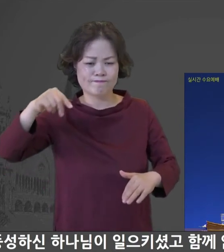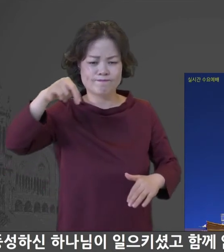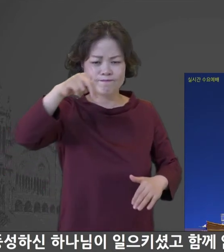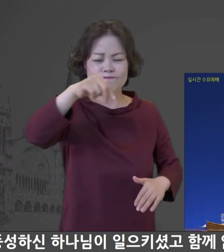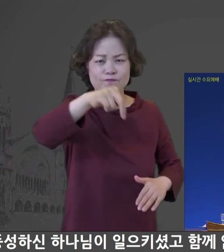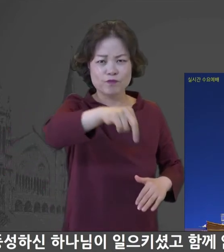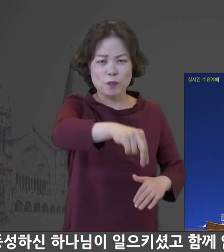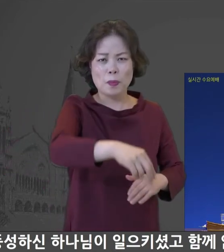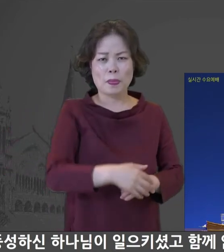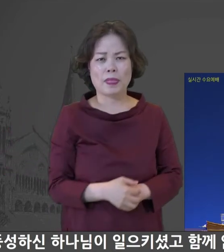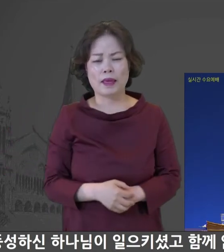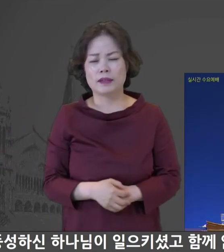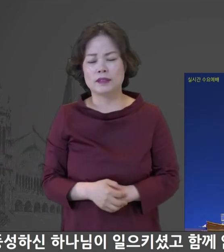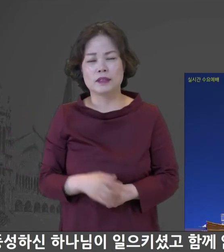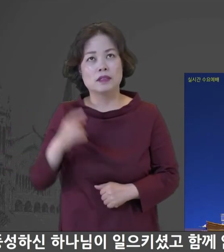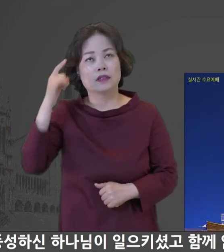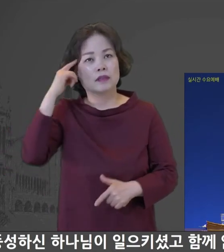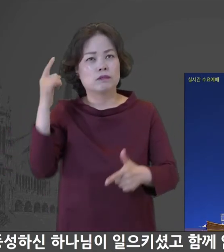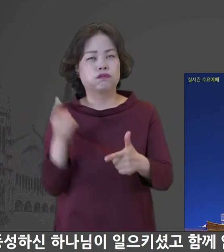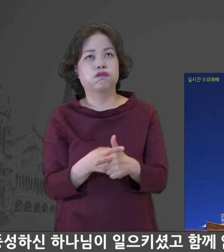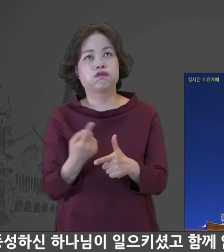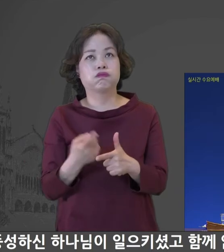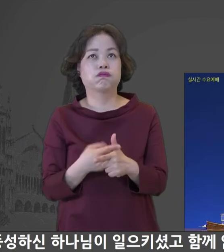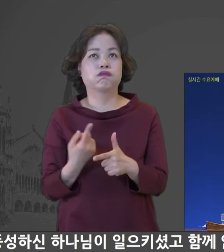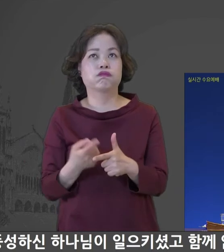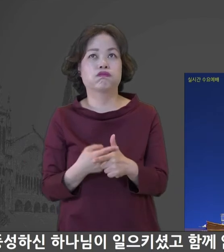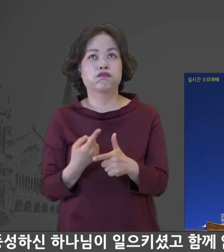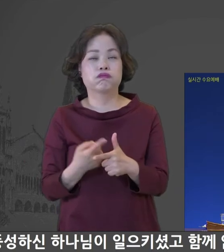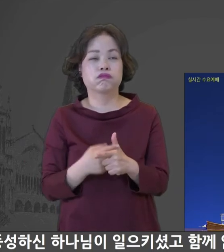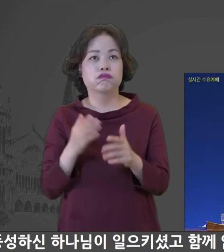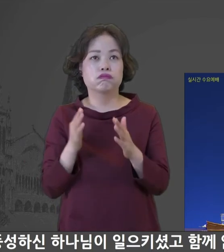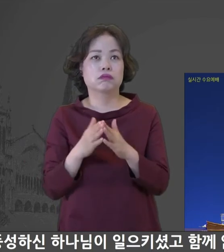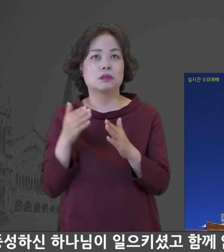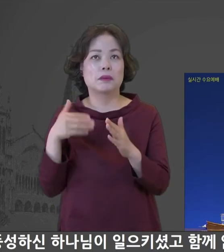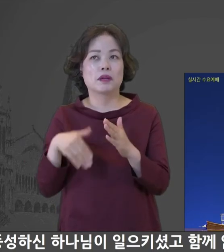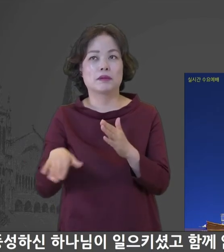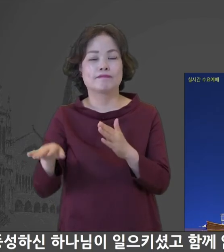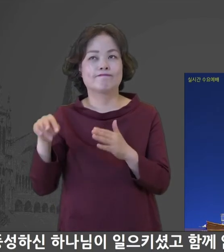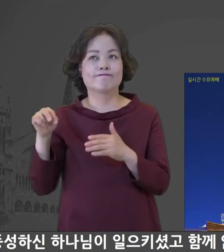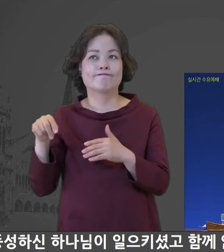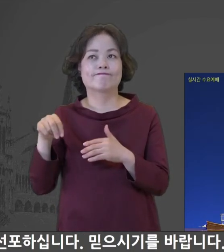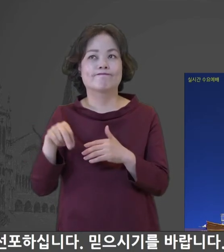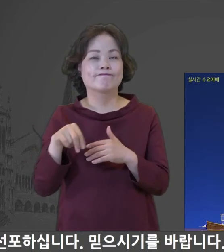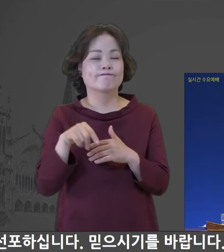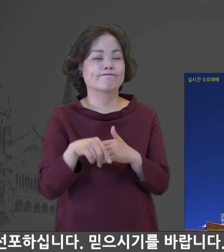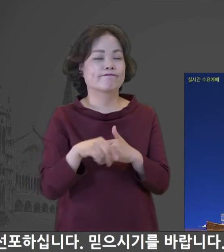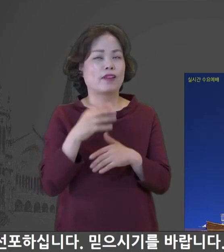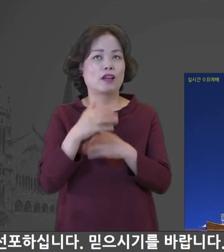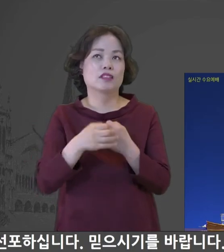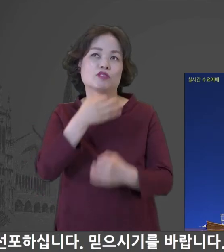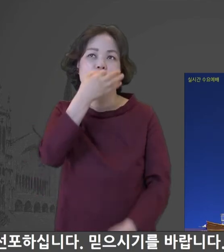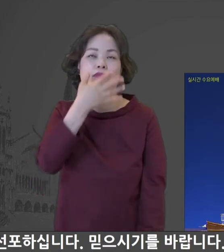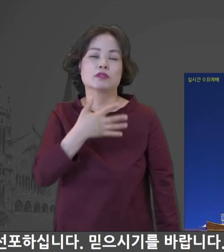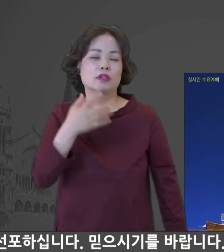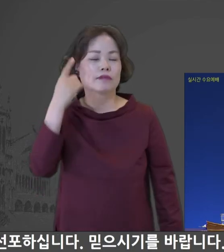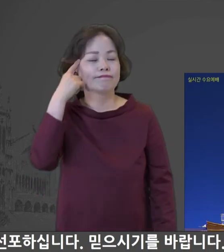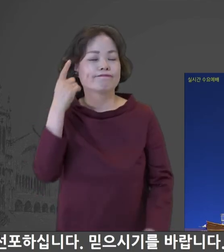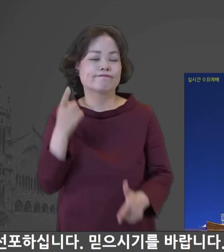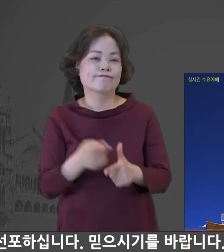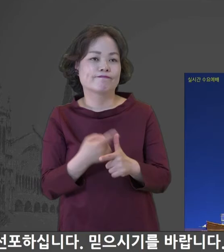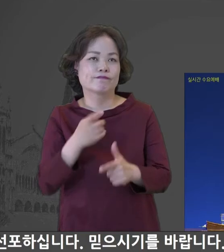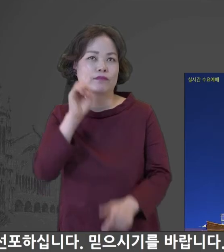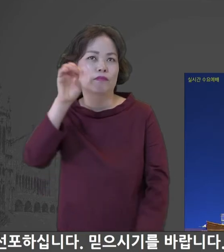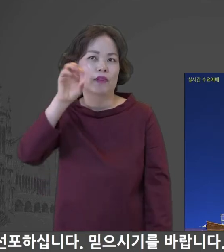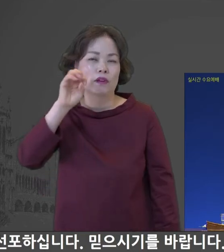그냥 무의식적으로 의식적으로 그랬던 것 같아요. 집에 돌아가면서 하나님 참 힘드네요.